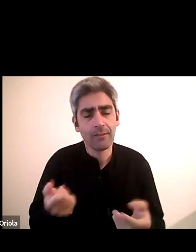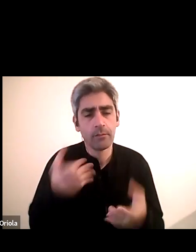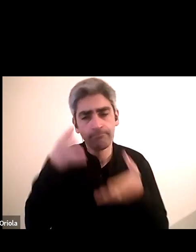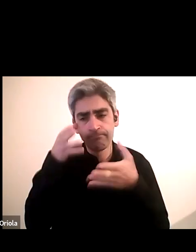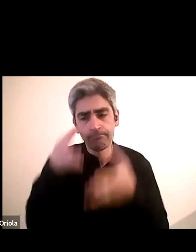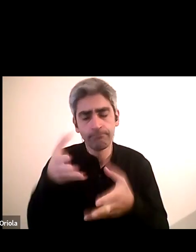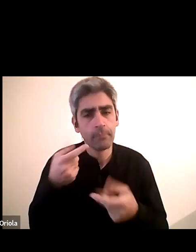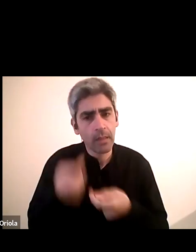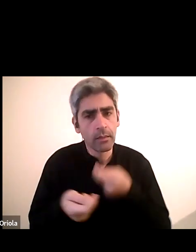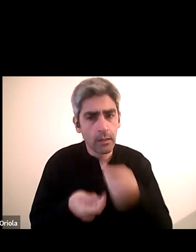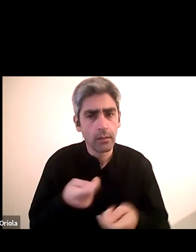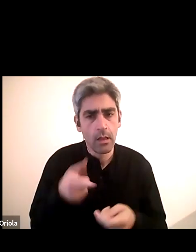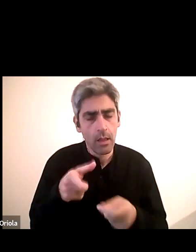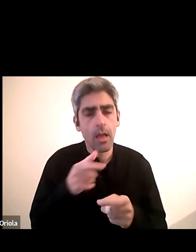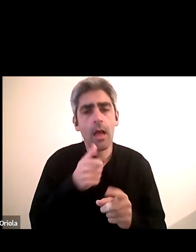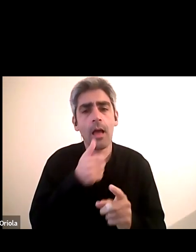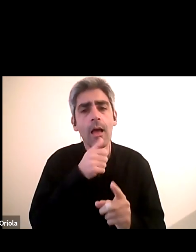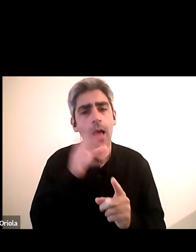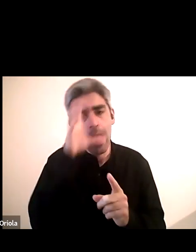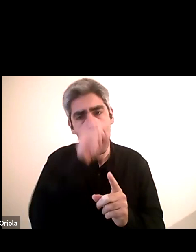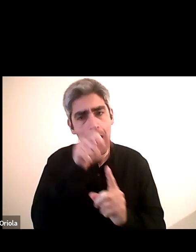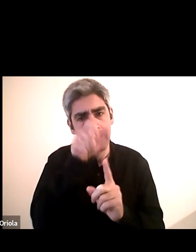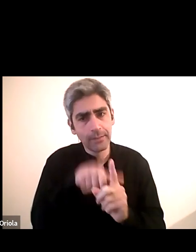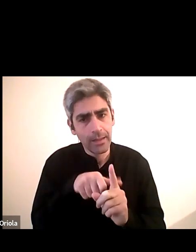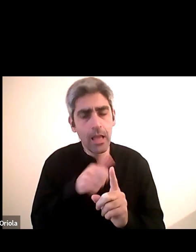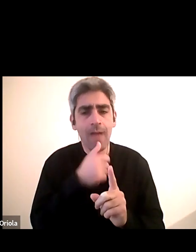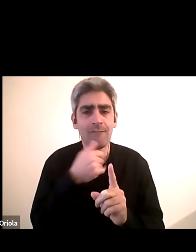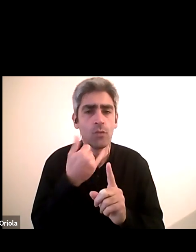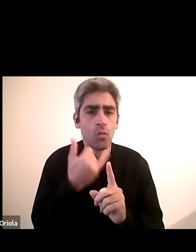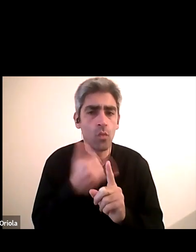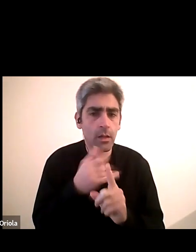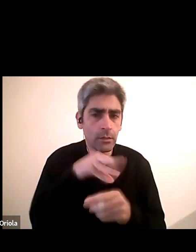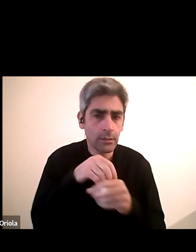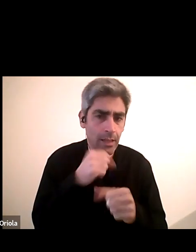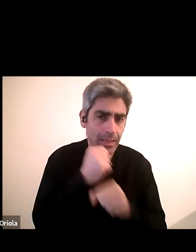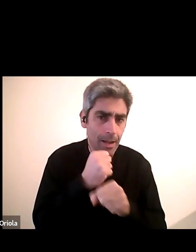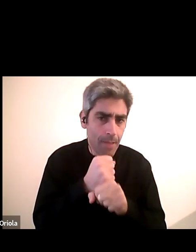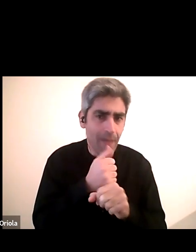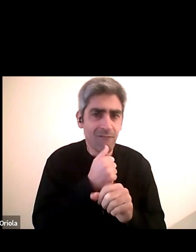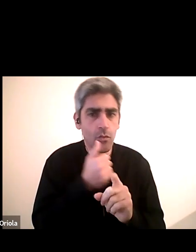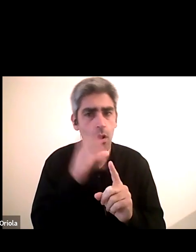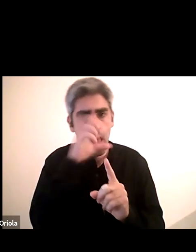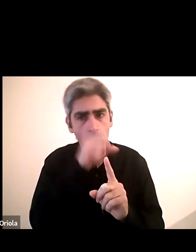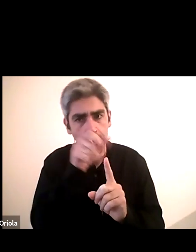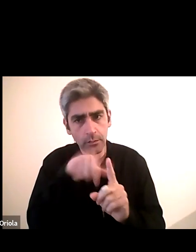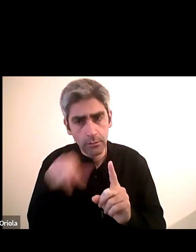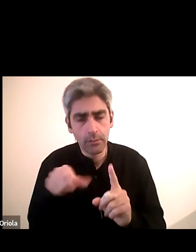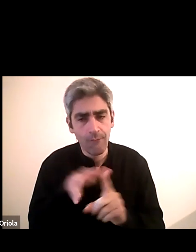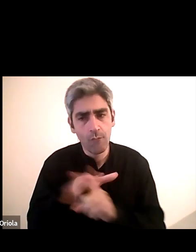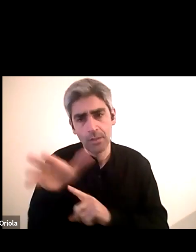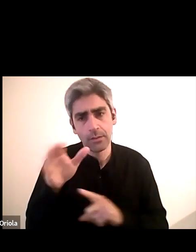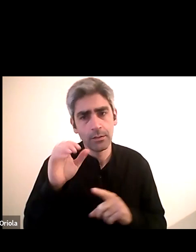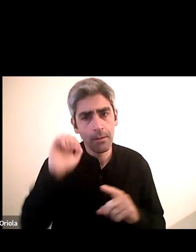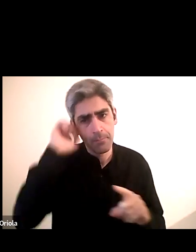enfoque nas questões de assédio também na administração pública e na violência no trabalho, a violência do trabalho que tem grande impacto na saúde e